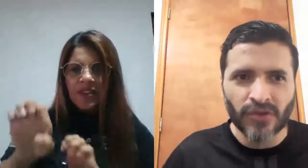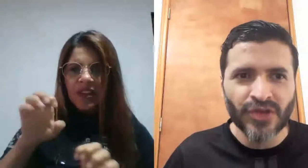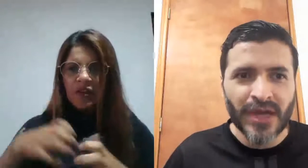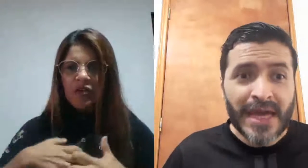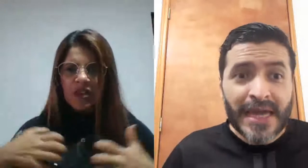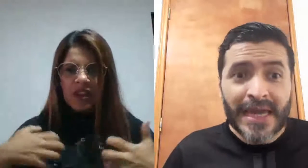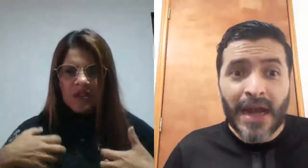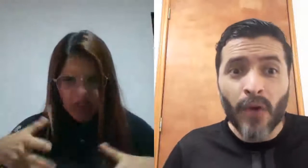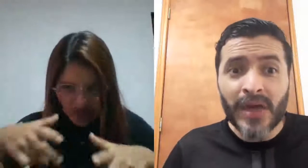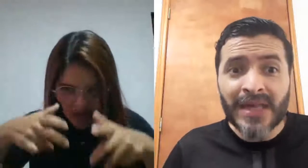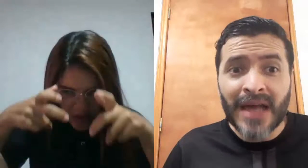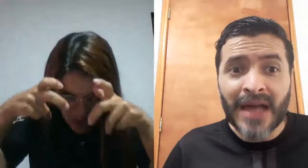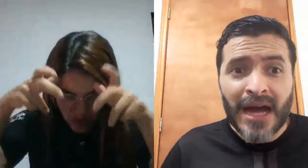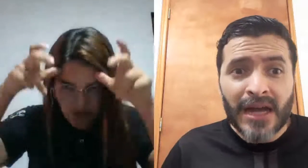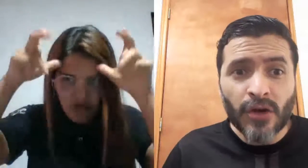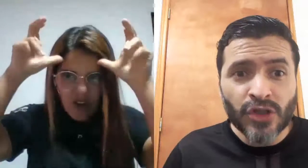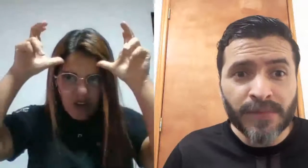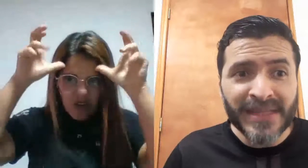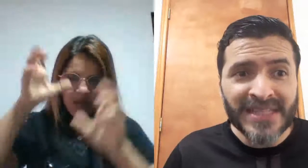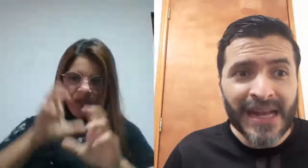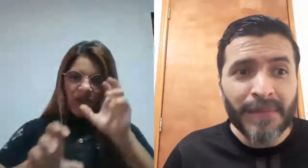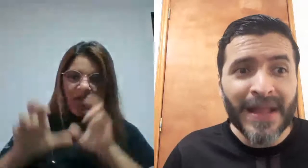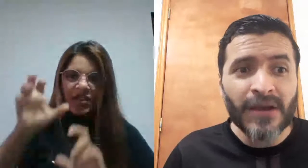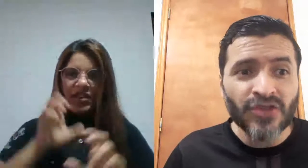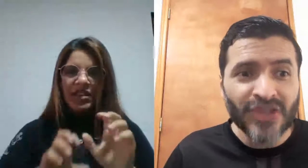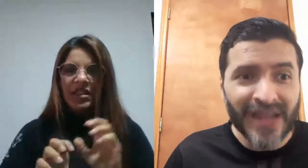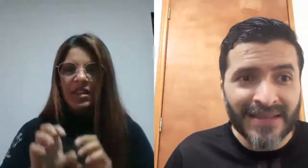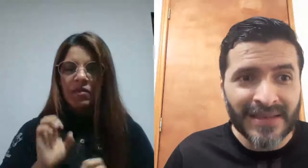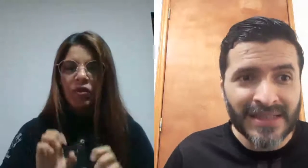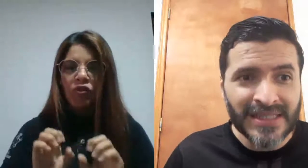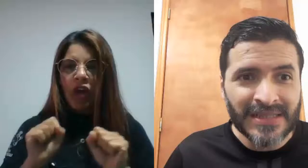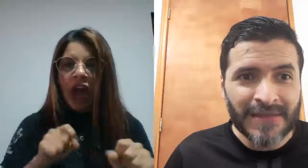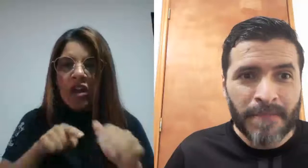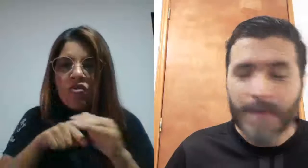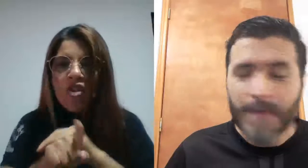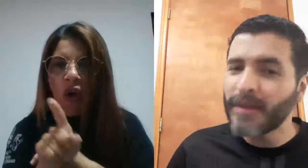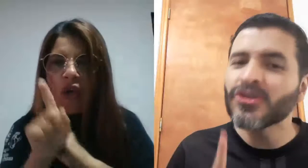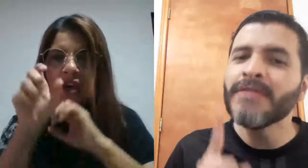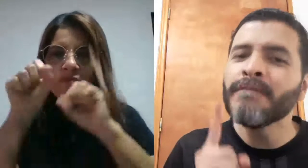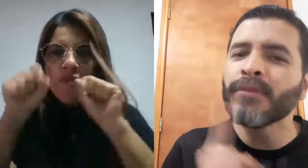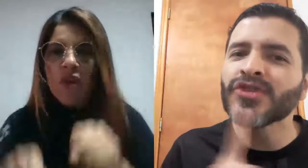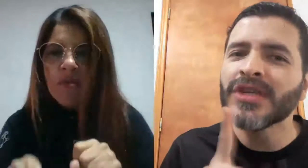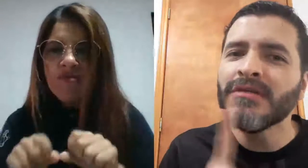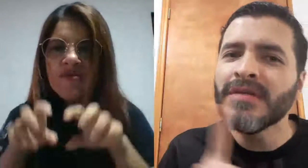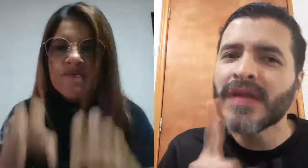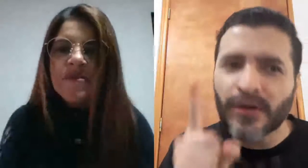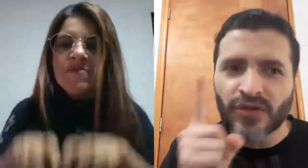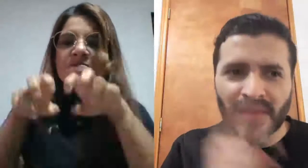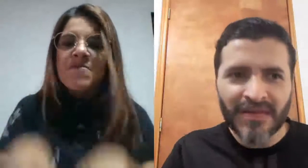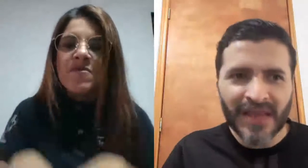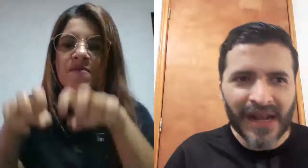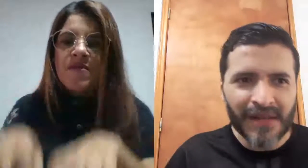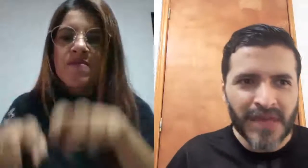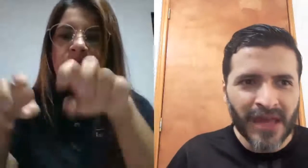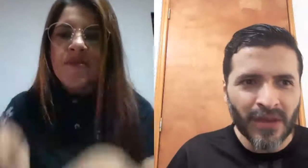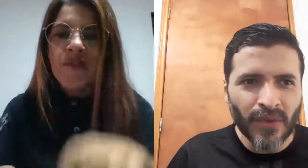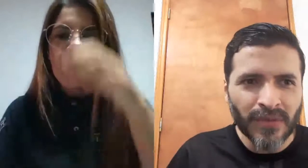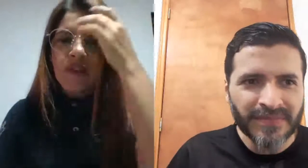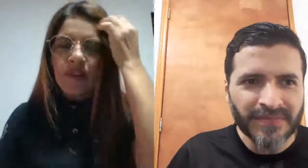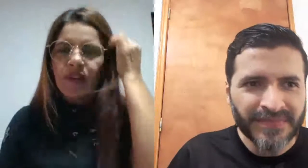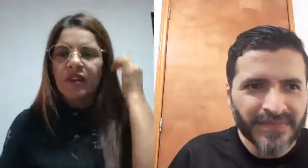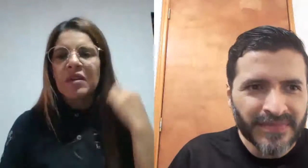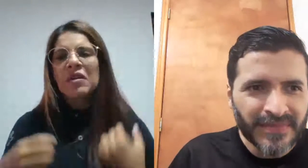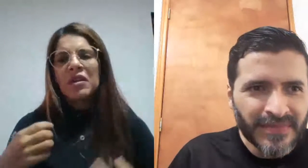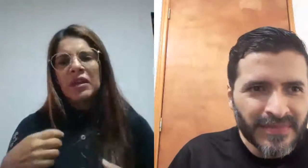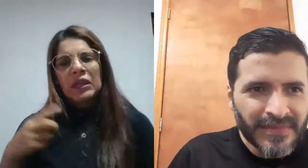nuestros cuernos. Y la huida nos preserva de los grandes, pero es imposible no sentir